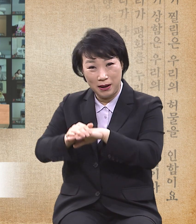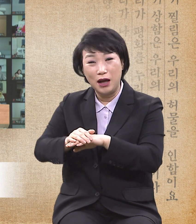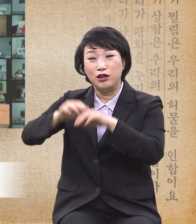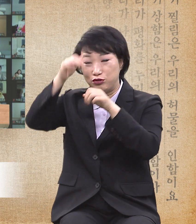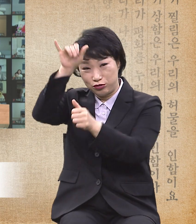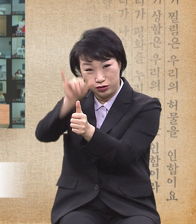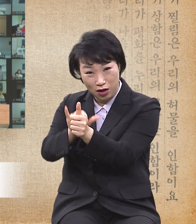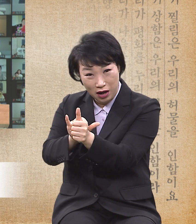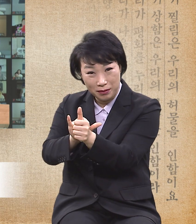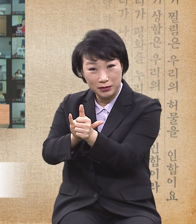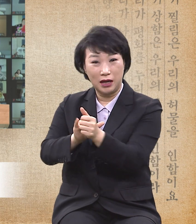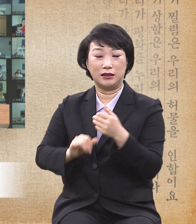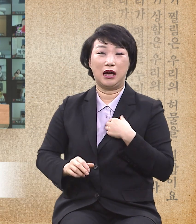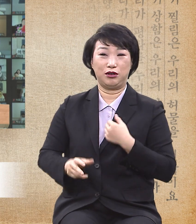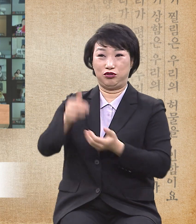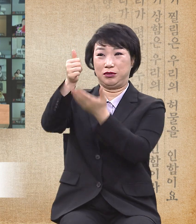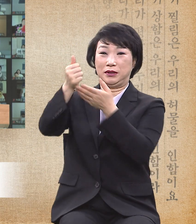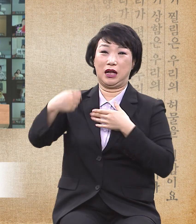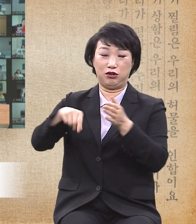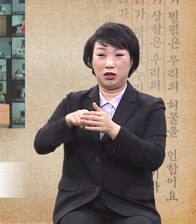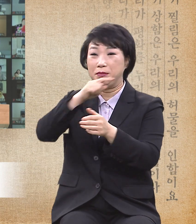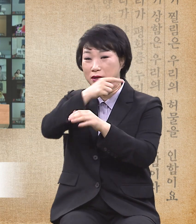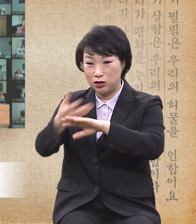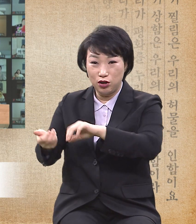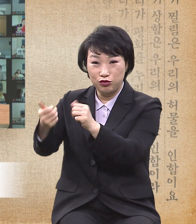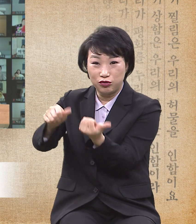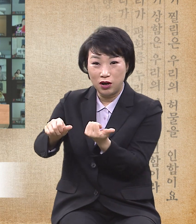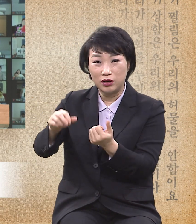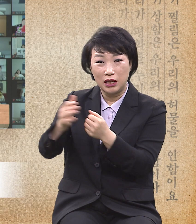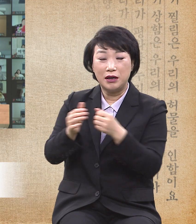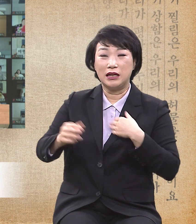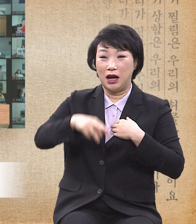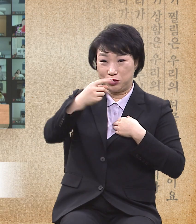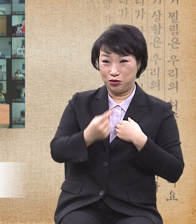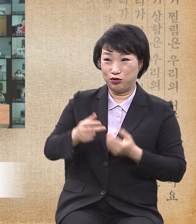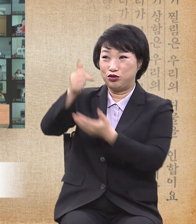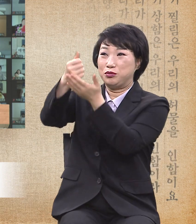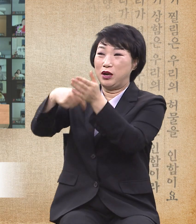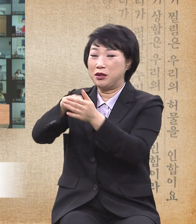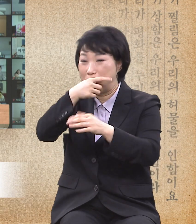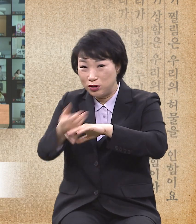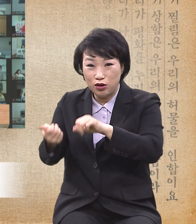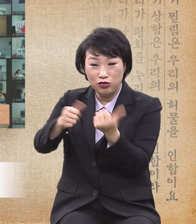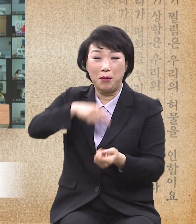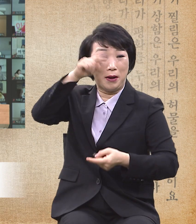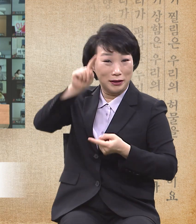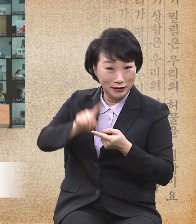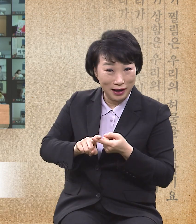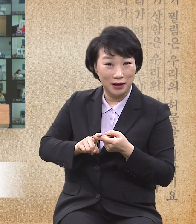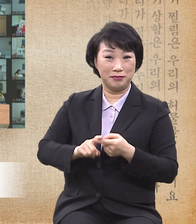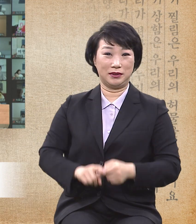충성해야 됩니다. 주가 날 위해 피 흘려 죽었으니 나도 주를 위해 피 흘려 죽어야 마땅합니다.